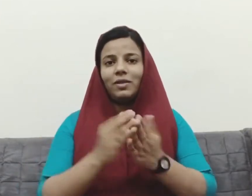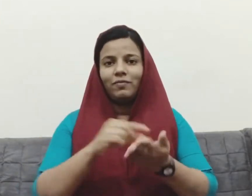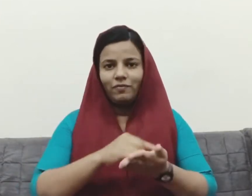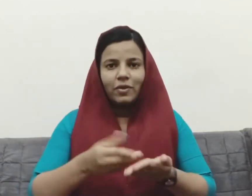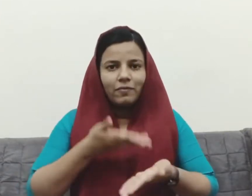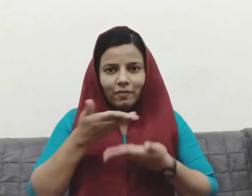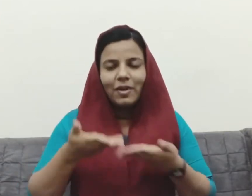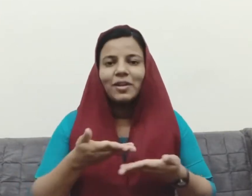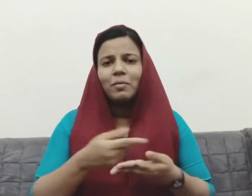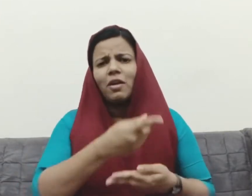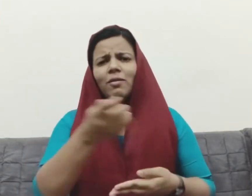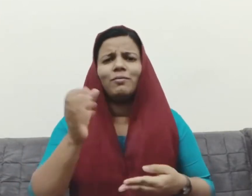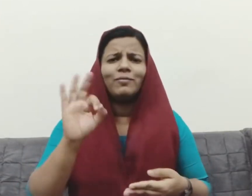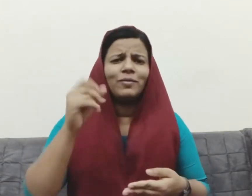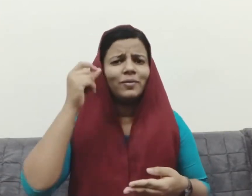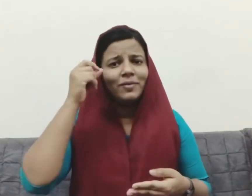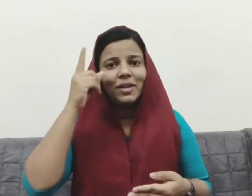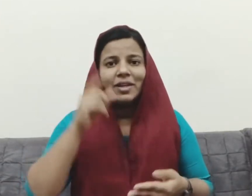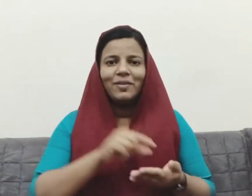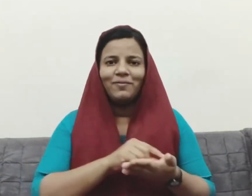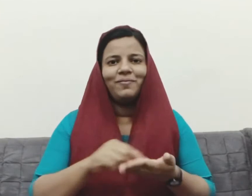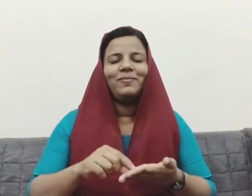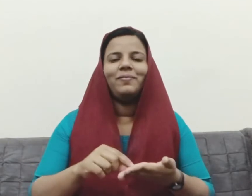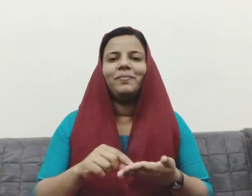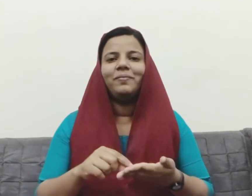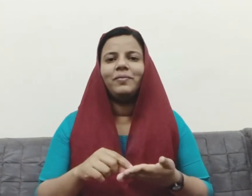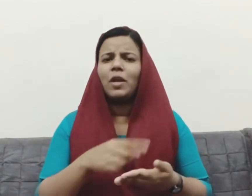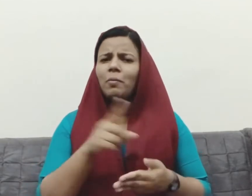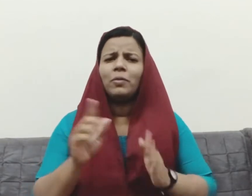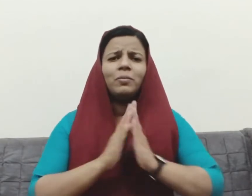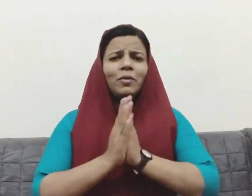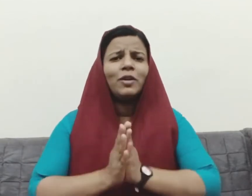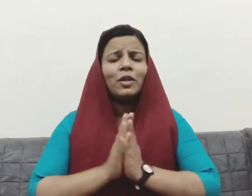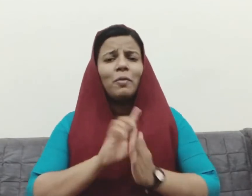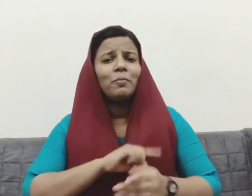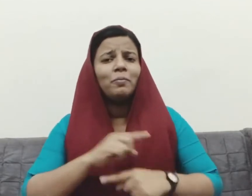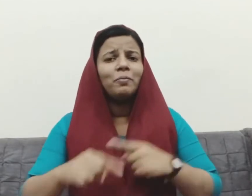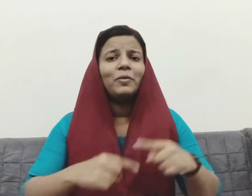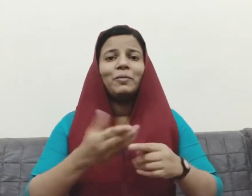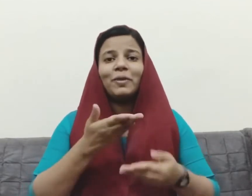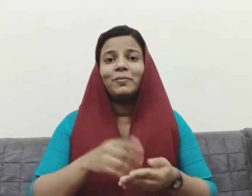30-ാമത്തെ വാക്യമാണ് നമ്മളിന്ന് വായിക്കുന്നത്. നമുക്കെല്ലാവർക്കും വളരെ അറിയാവുന്നൊരു വാക്യം, എപ്പോഴും പ്രാർത്ഥനയിലൊക്കെ പറയുന്നൊരു വാക്യമാണ്